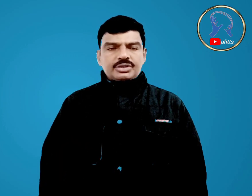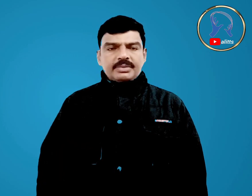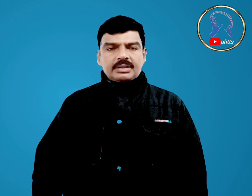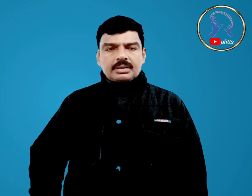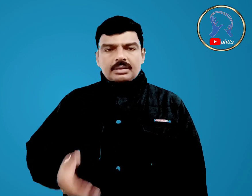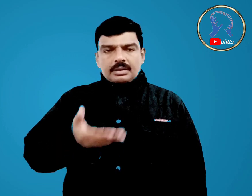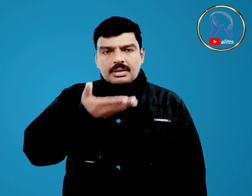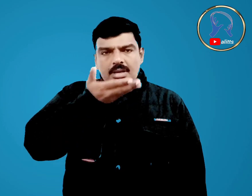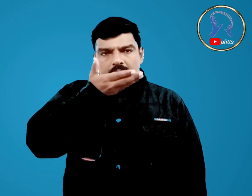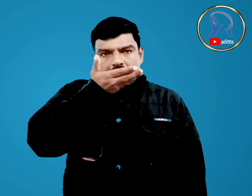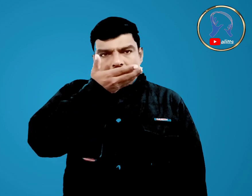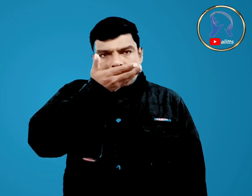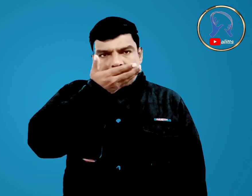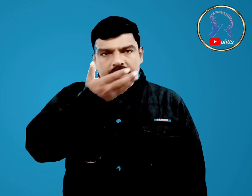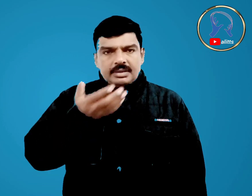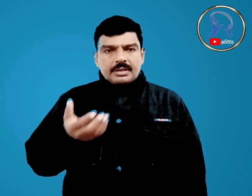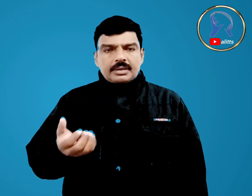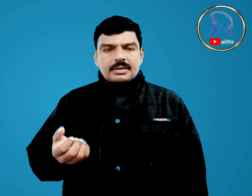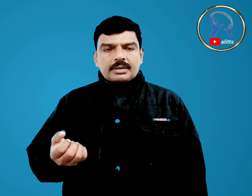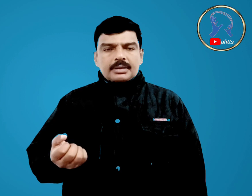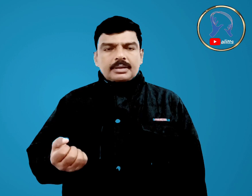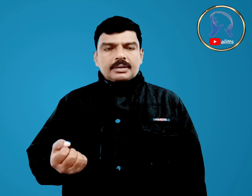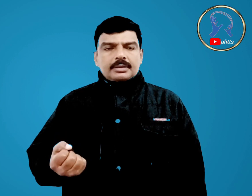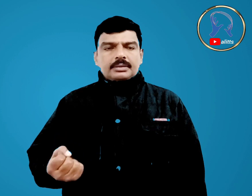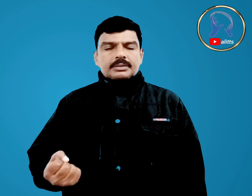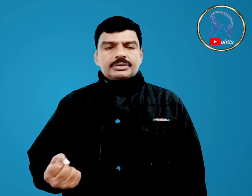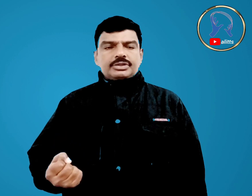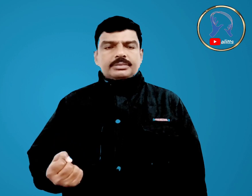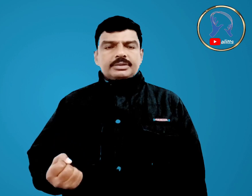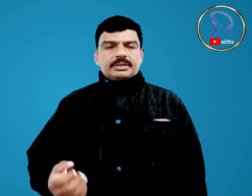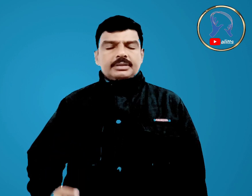मुंजमद पानी जम जाना।